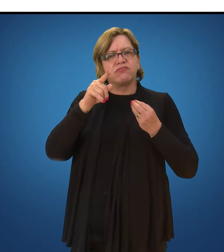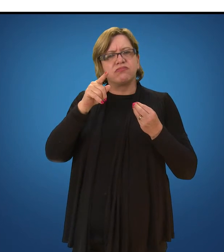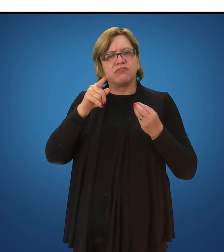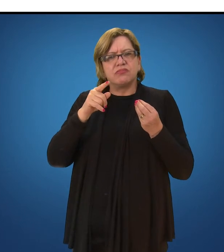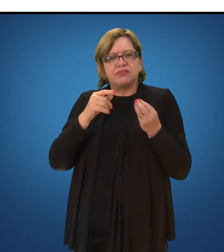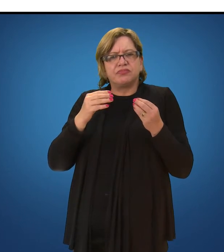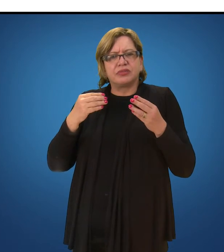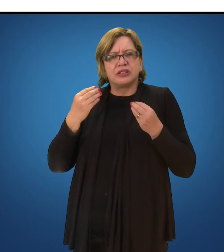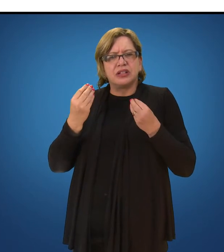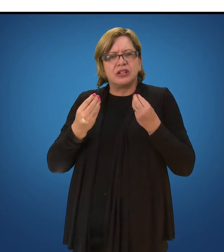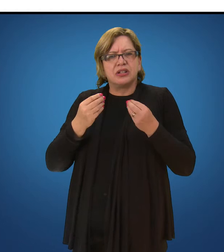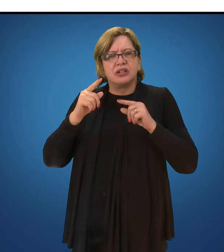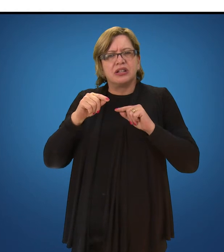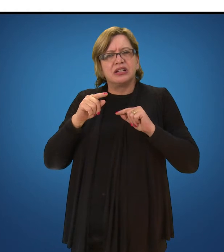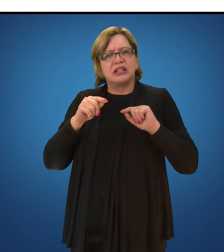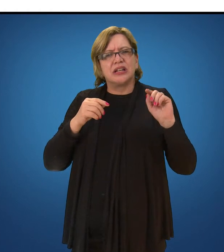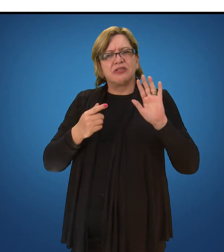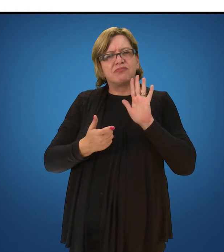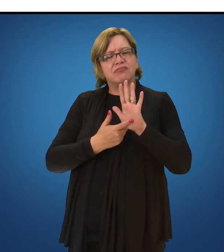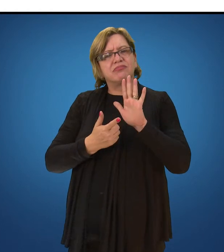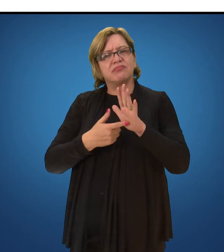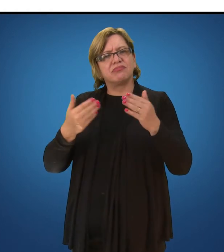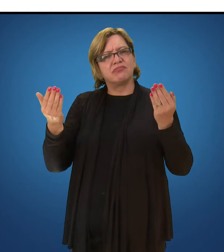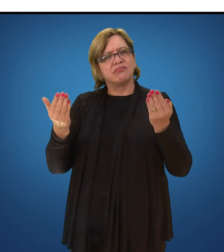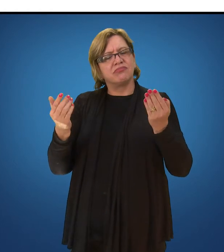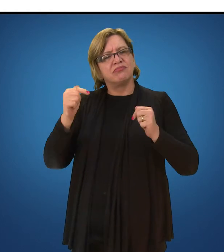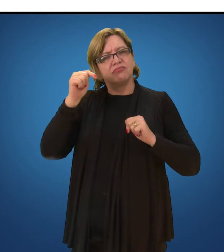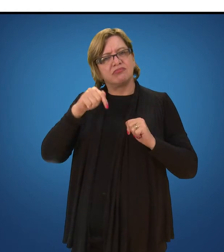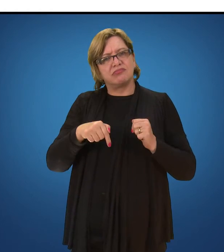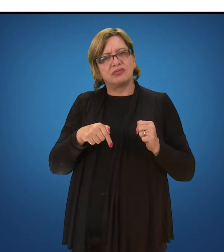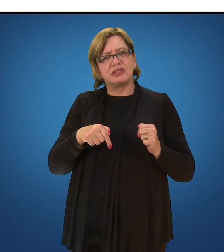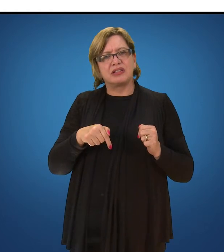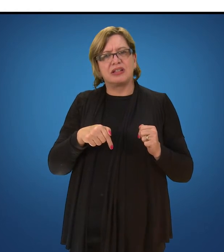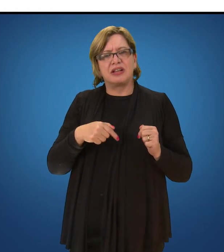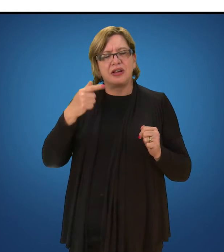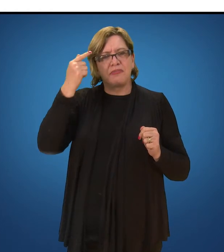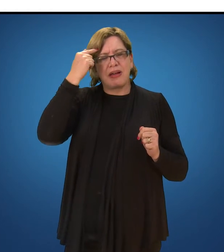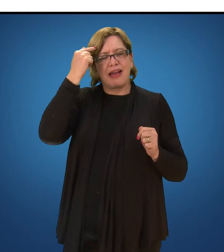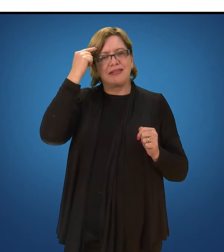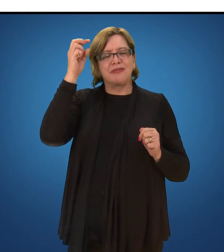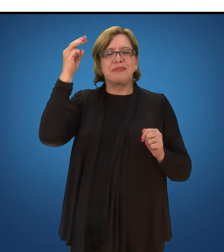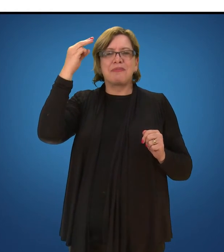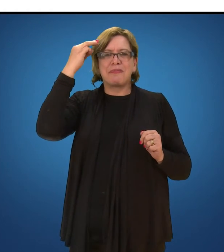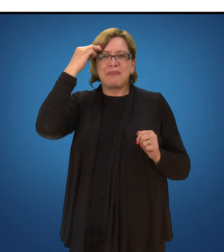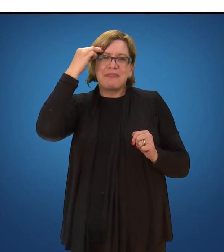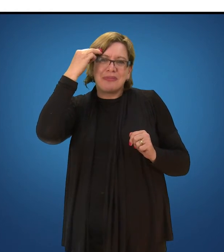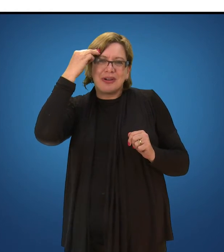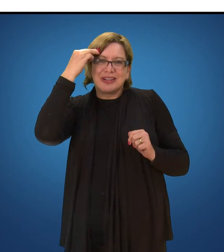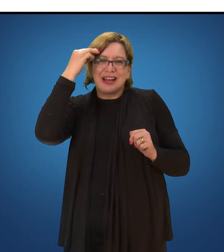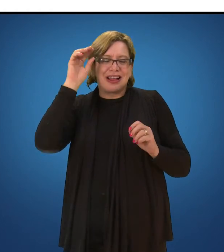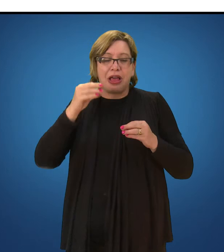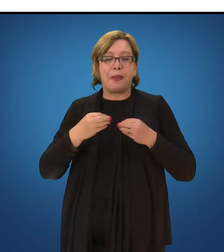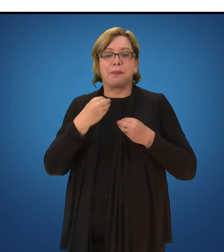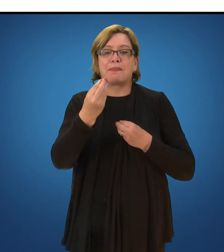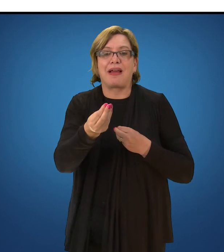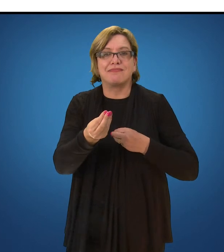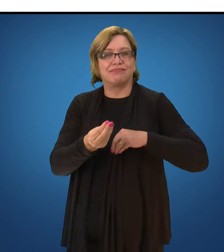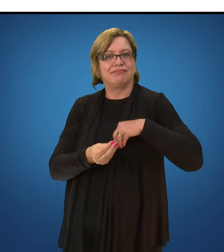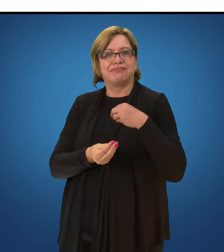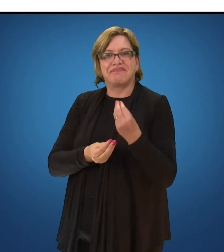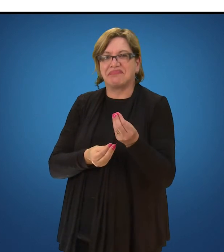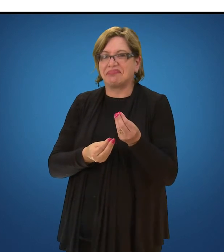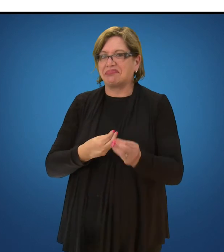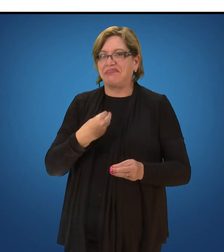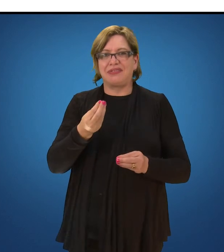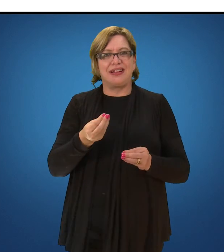a partir desses elementos que foram apresentados aqui para você. Pense que a memória não é algo que é dado, não é uma coisa.